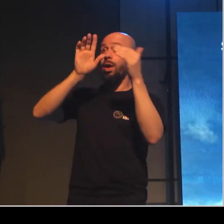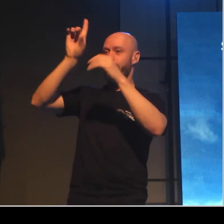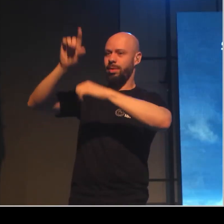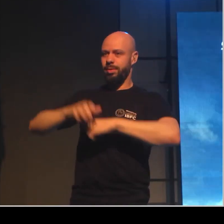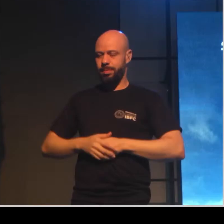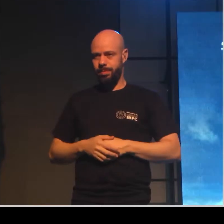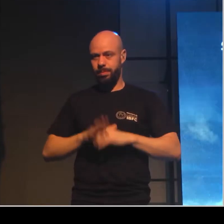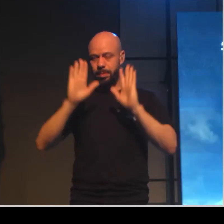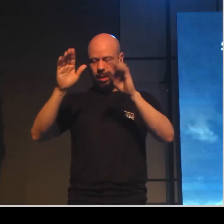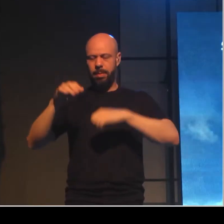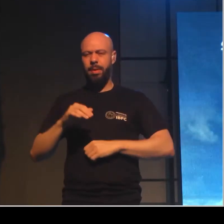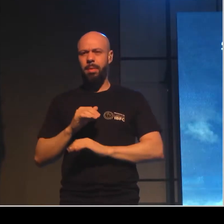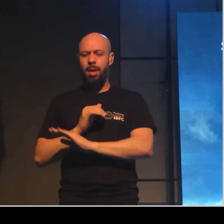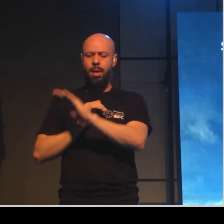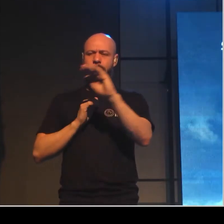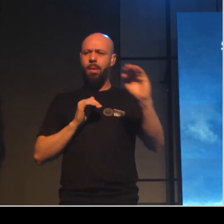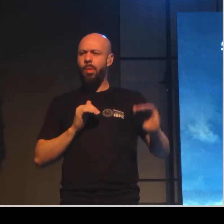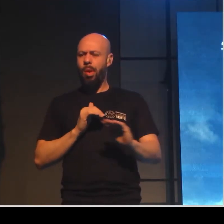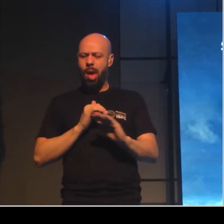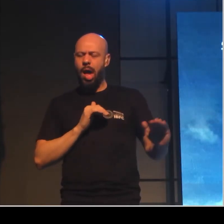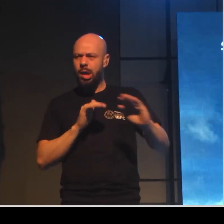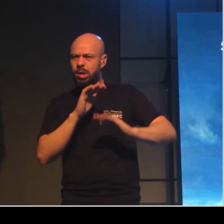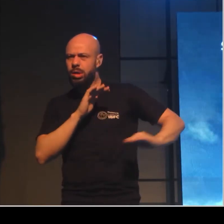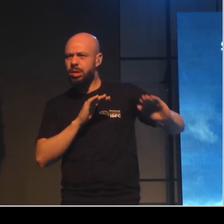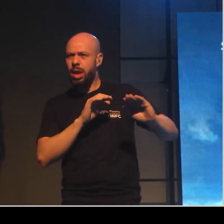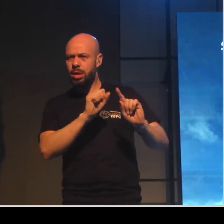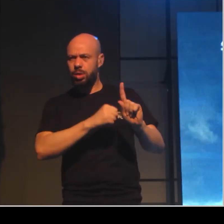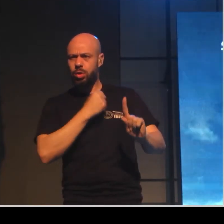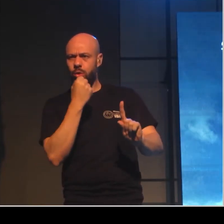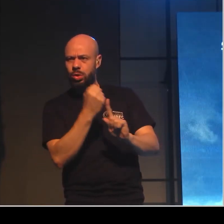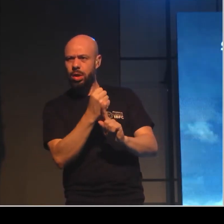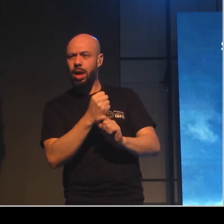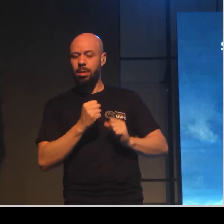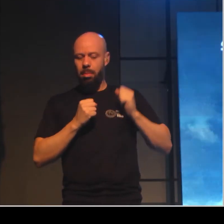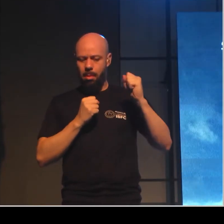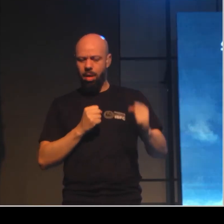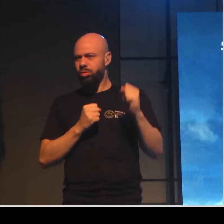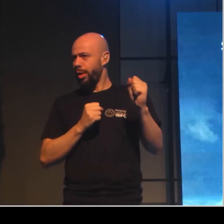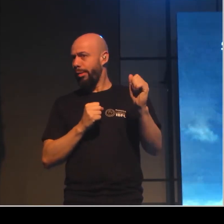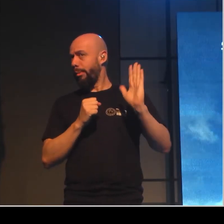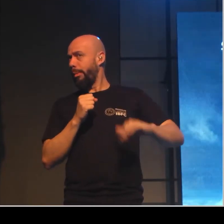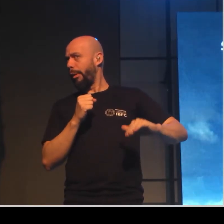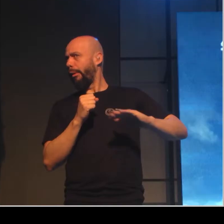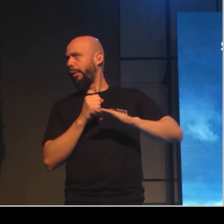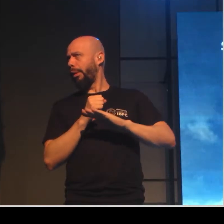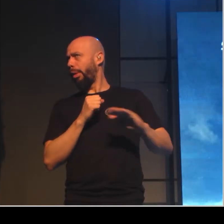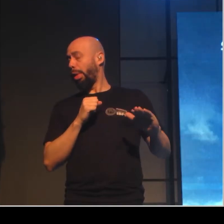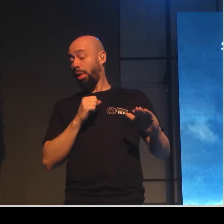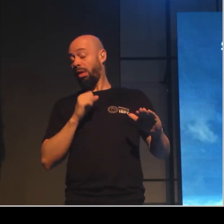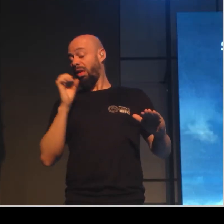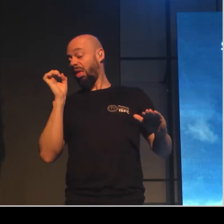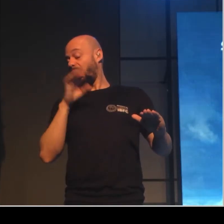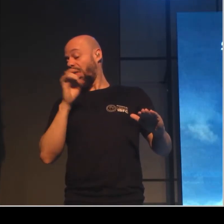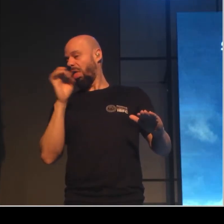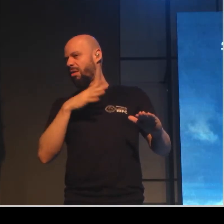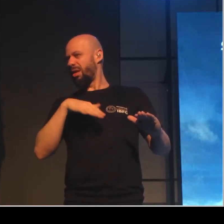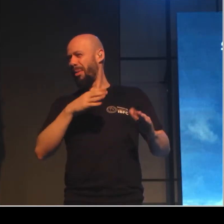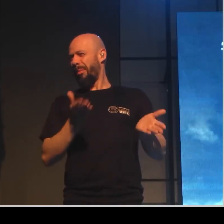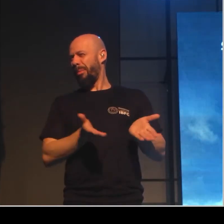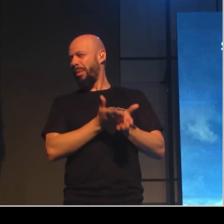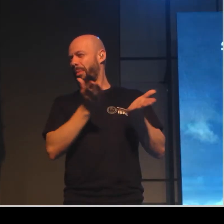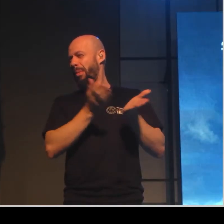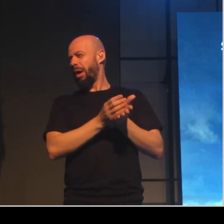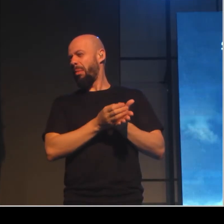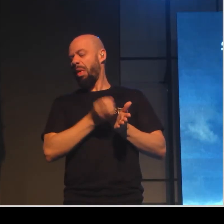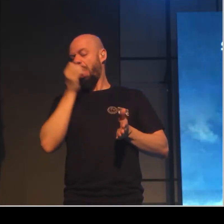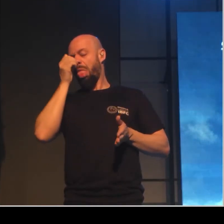mais baixa da sociedade, eram o que ninguém queria, eram os pobres, os indesejados, os que não